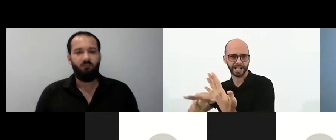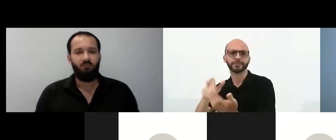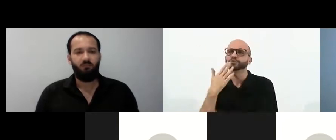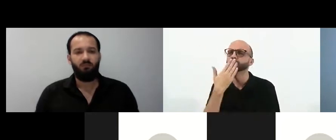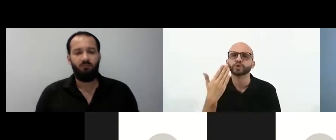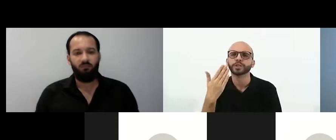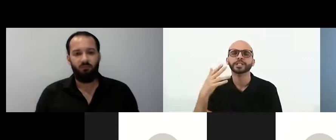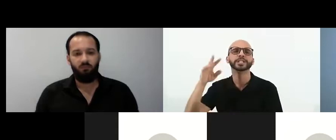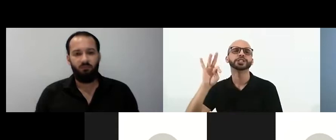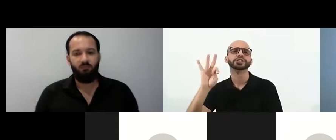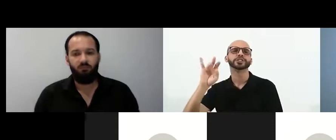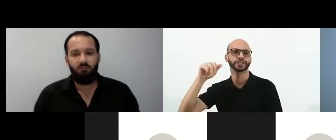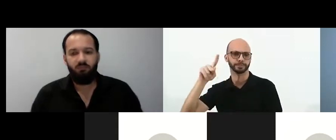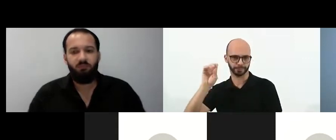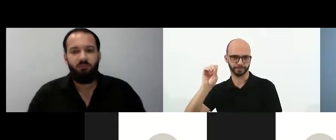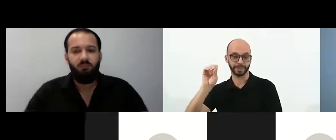Tem